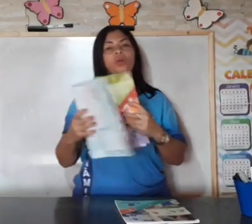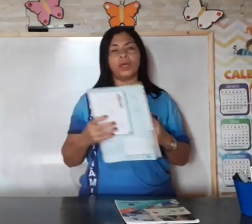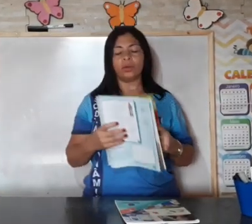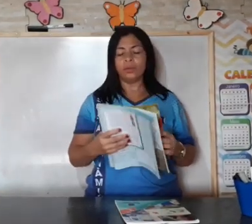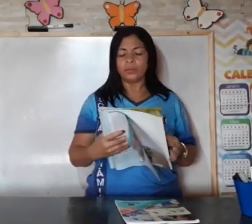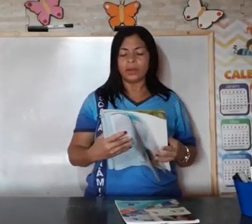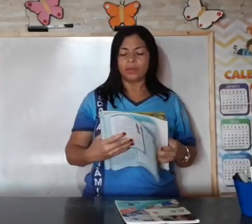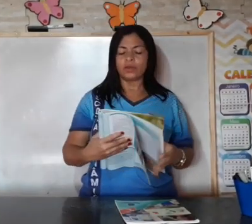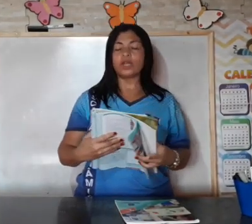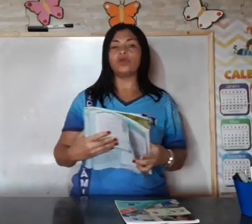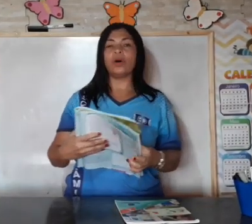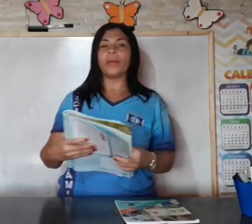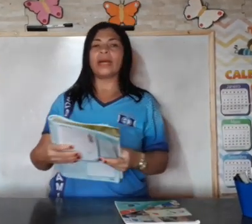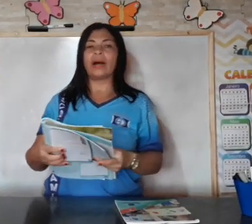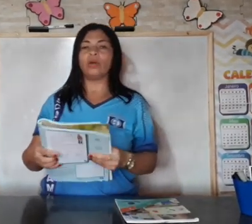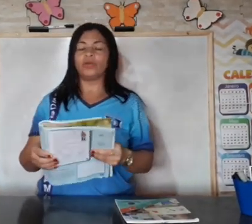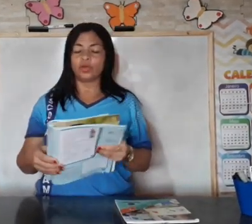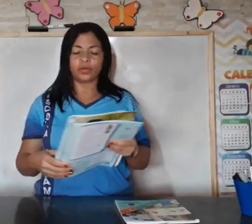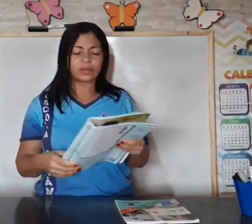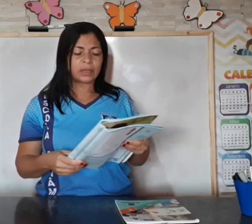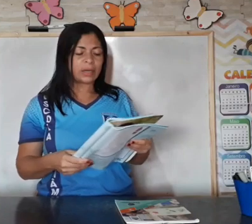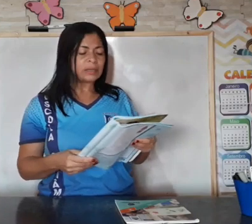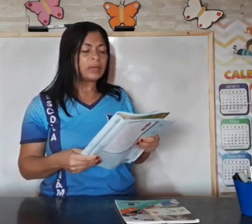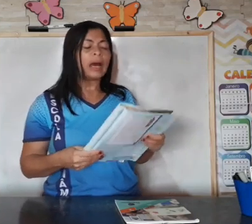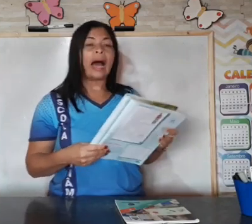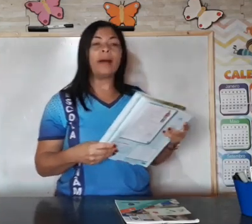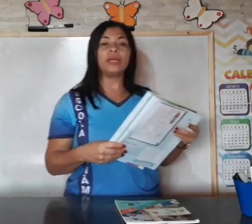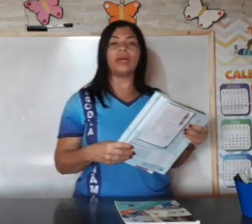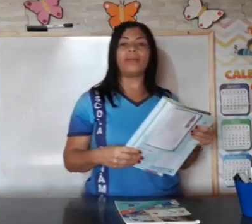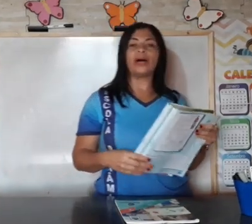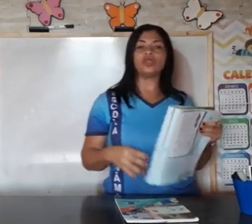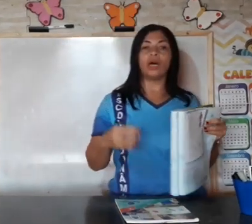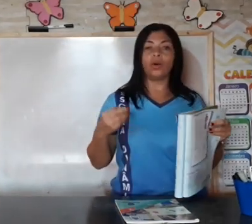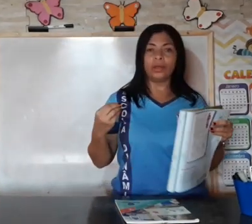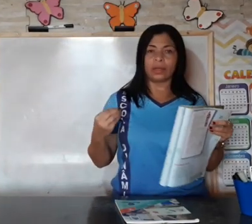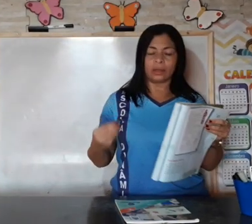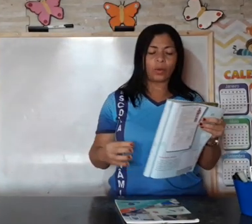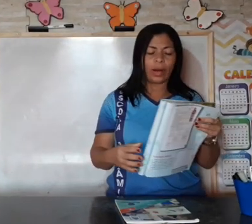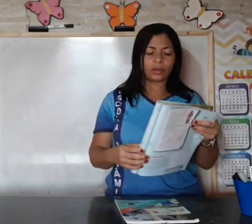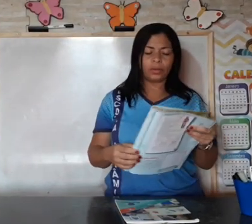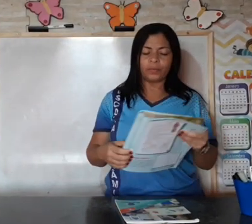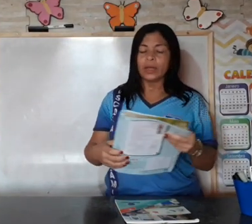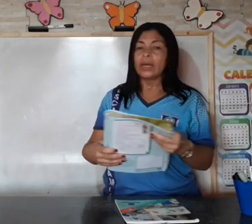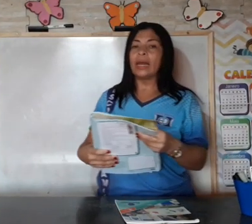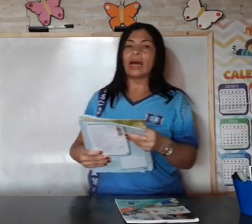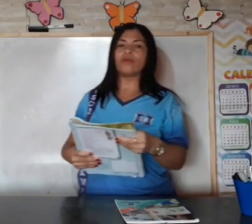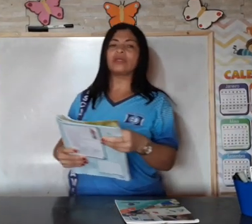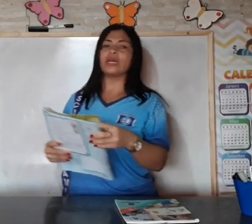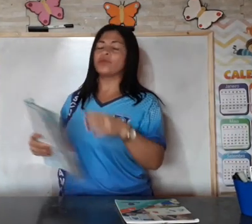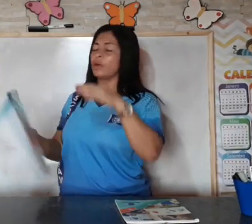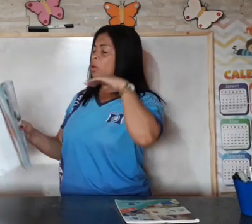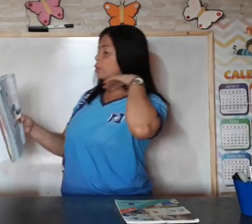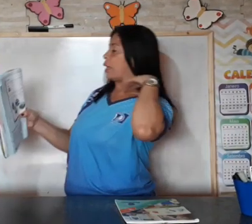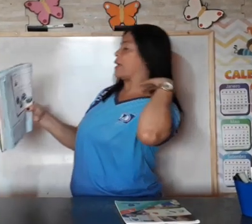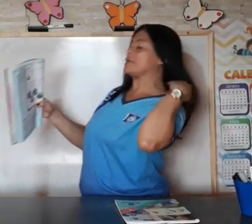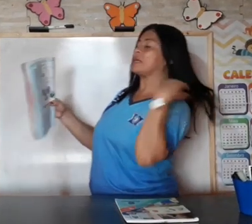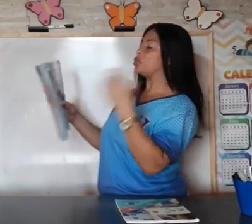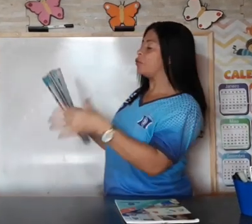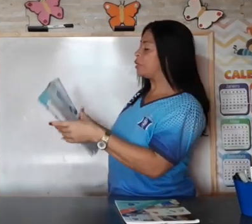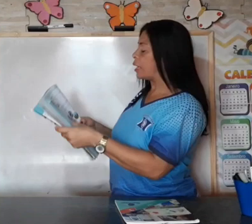comigo. Vocês vão pegar o livrinho de vocês, abrir na página 84, e lá vocês vão encontrar essa atividade